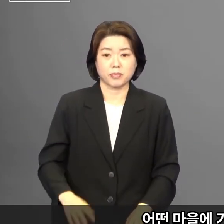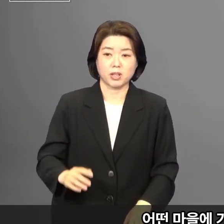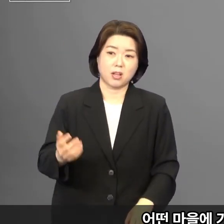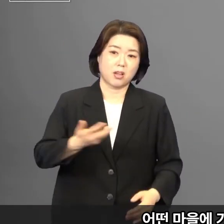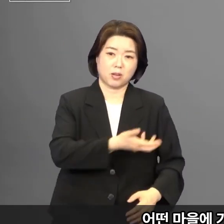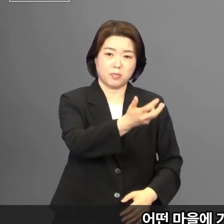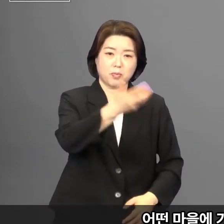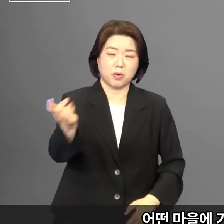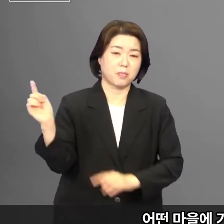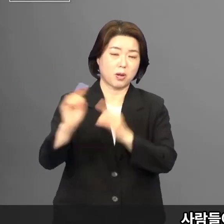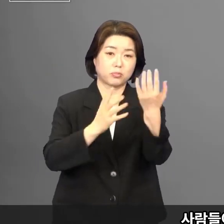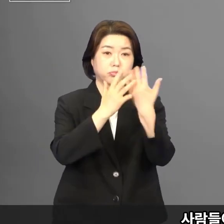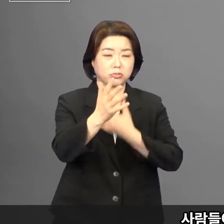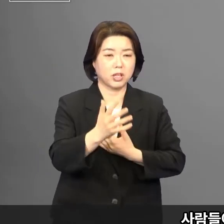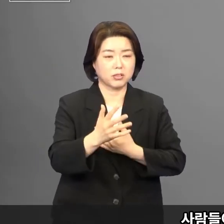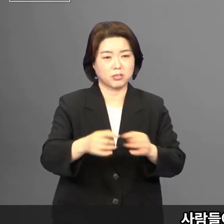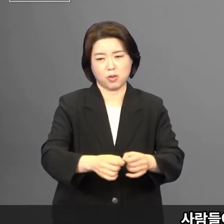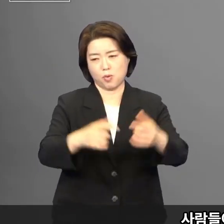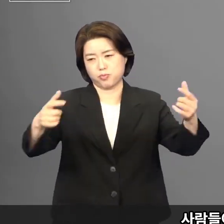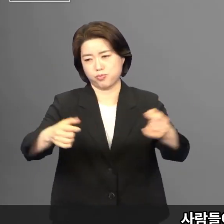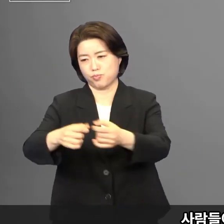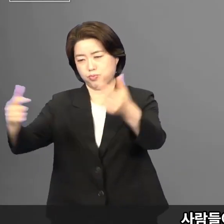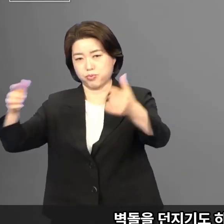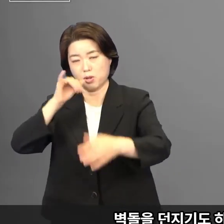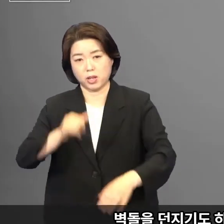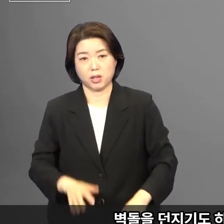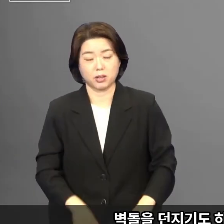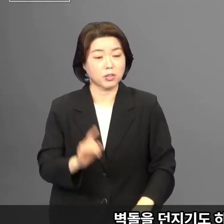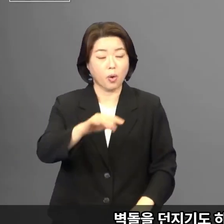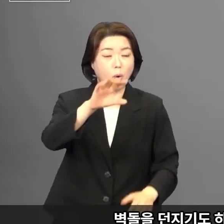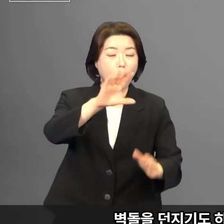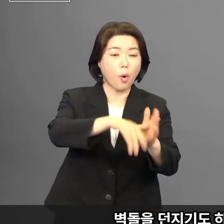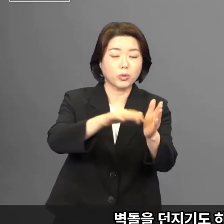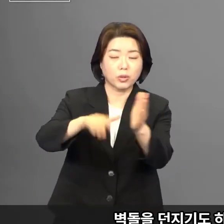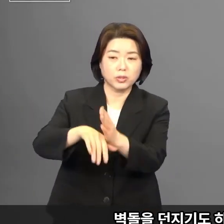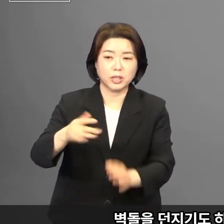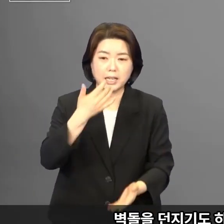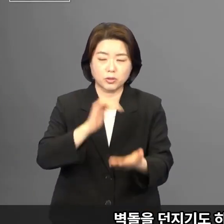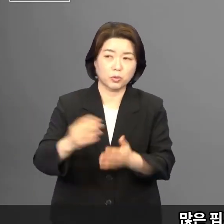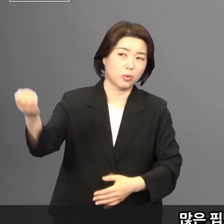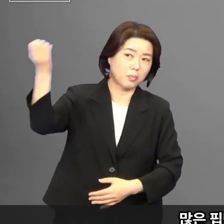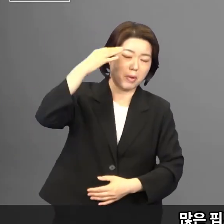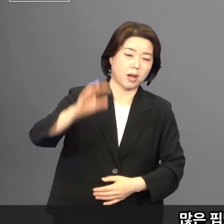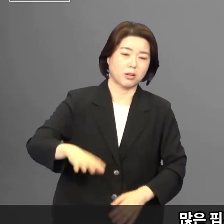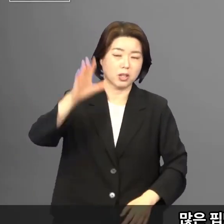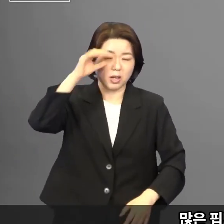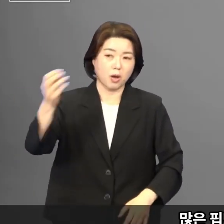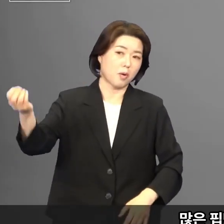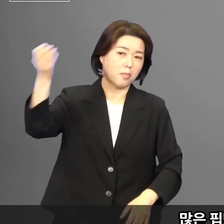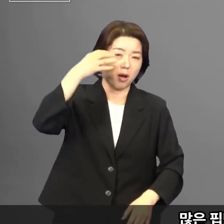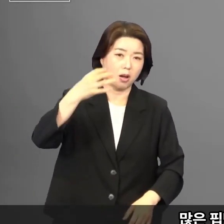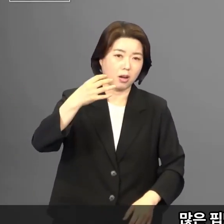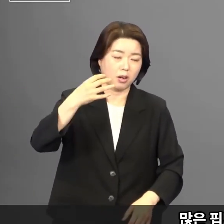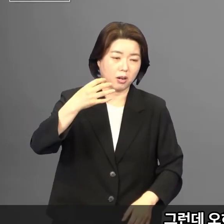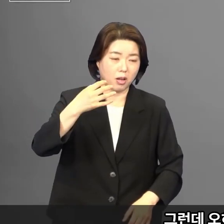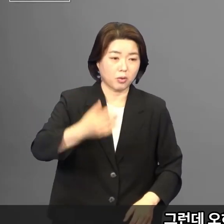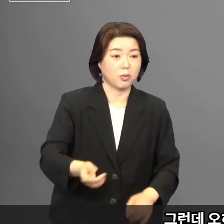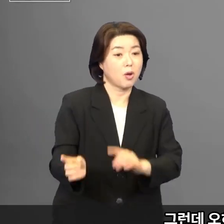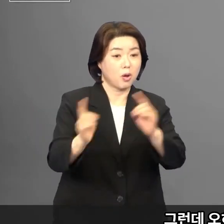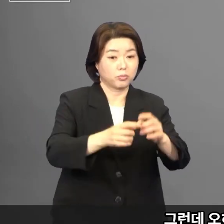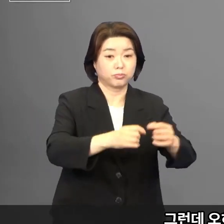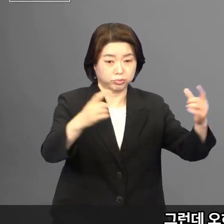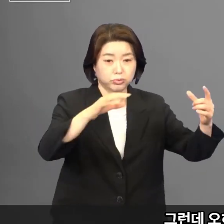마을에 가면 돌을 맞았습니다. 사람들이 싫어했어요. 벽돌을 던지기도 하고 계량을 던지기도 하고 많은 핍박을 받았어요.